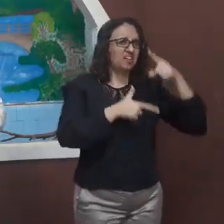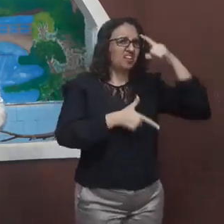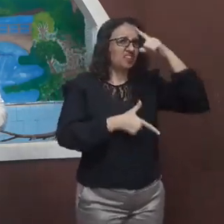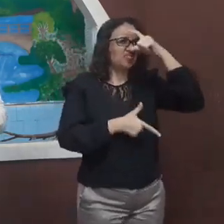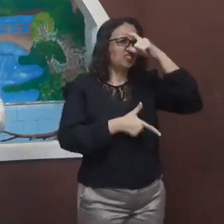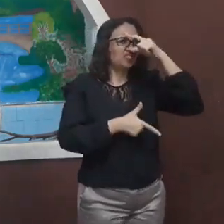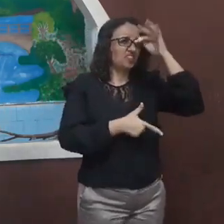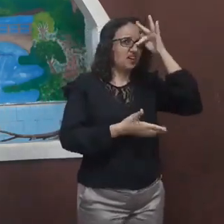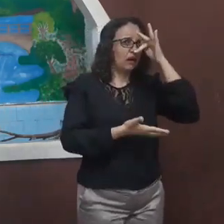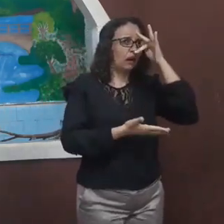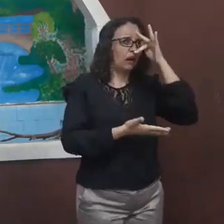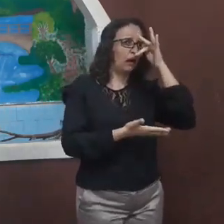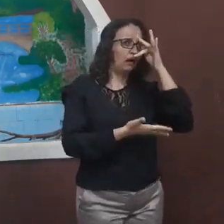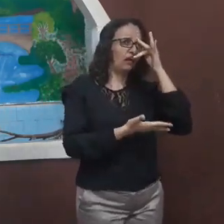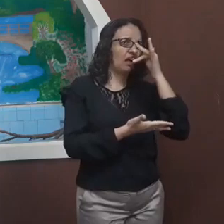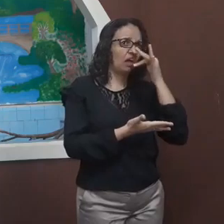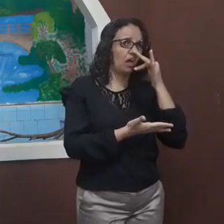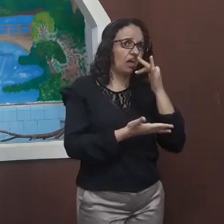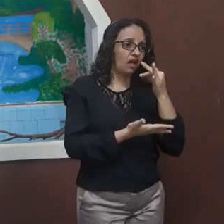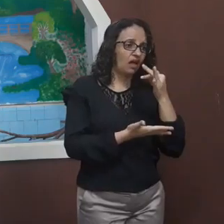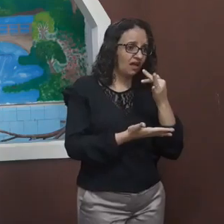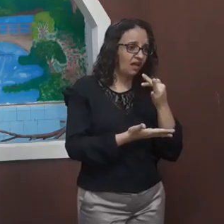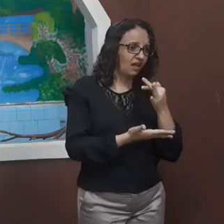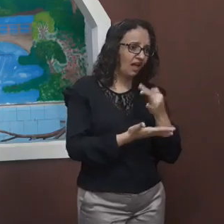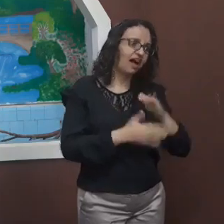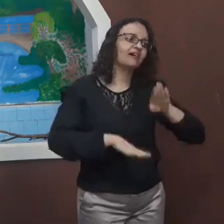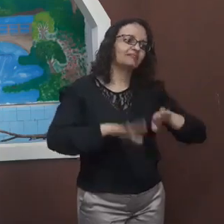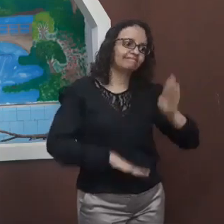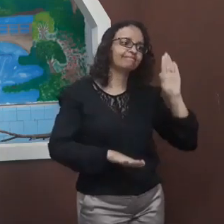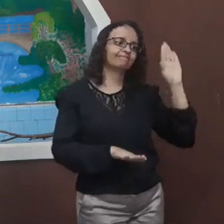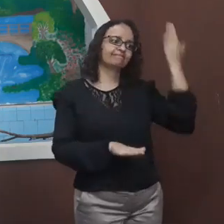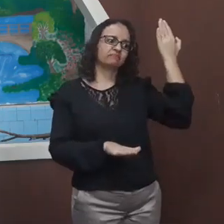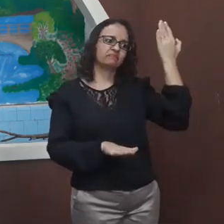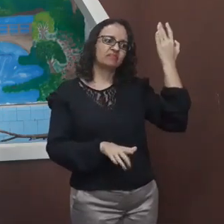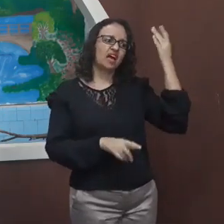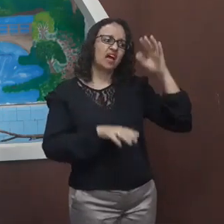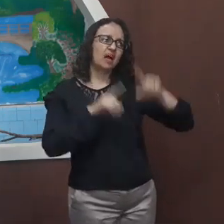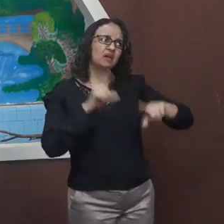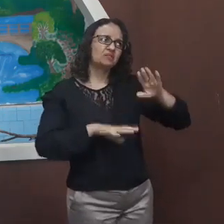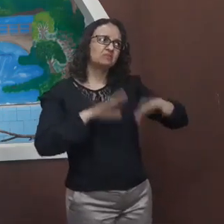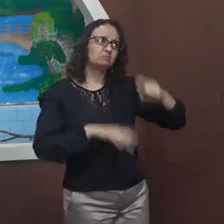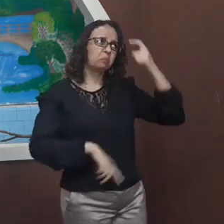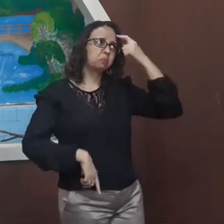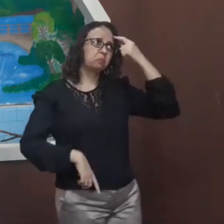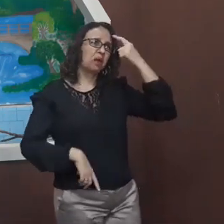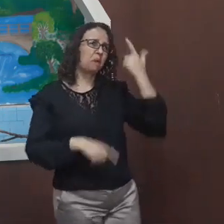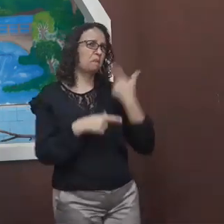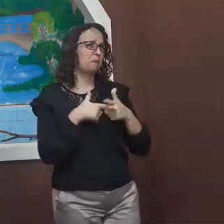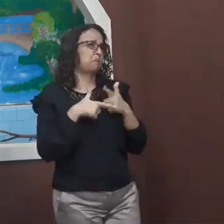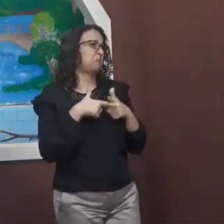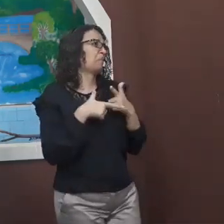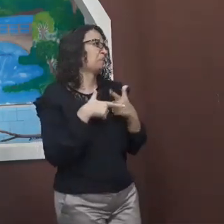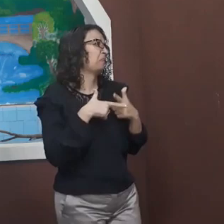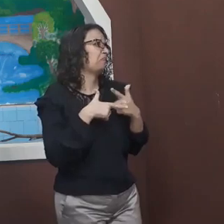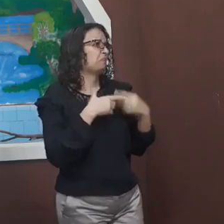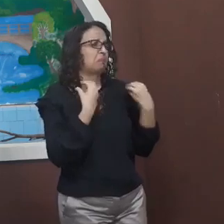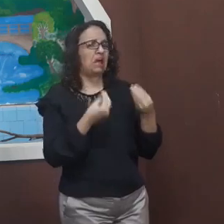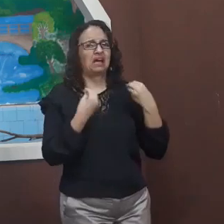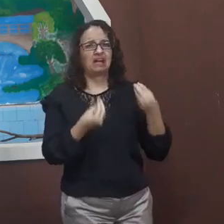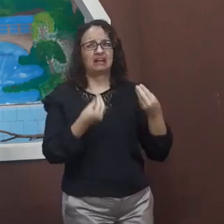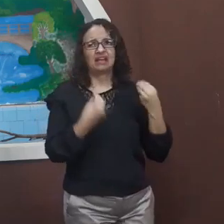nós começamos a acreditar que talvez não vale a pena servir ao Senhor, que não vale a pena vencer